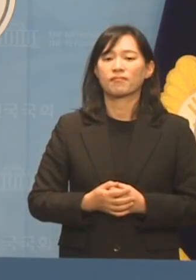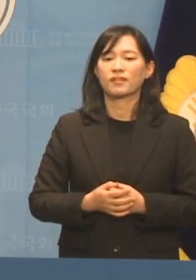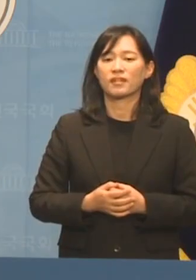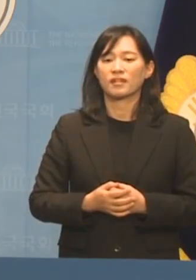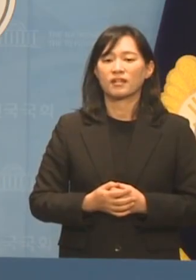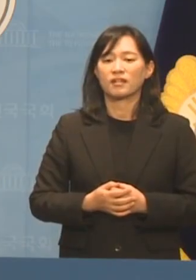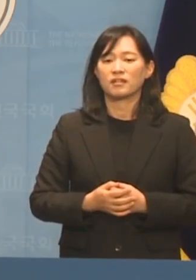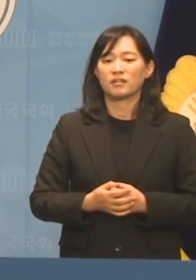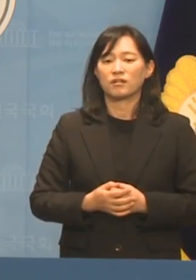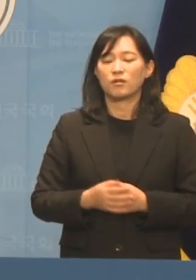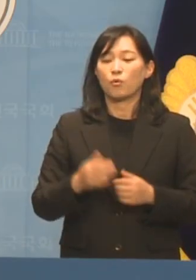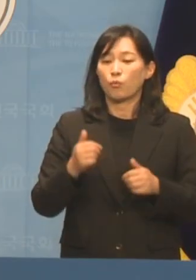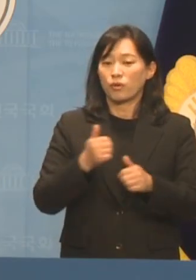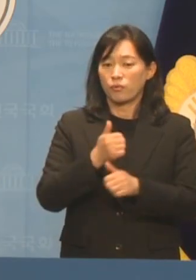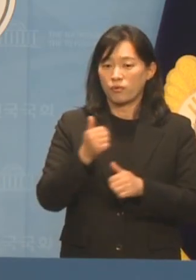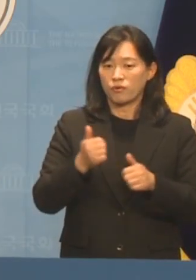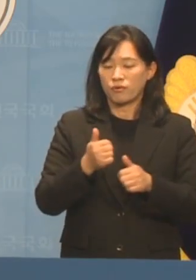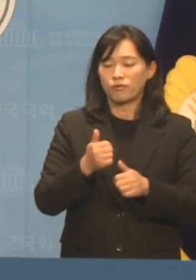정무위원회는